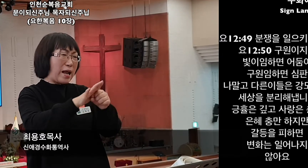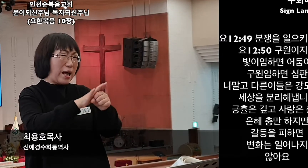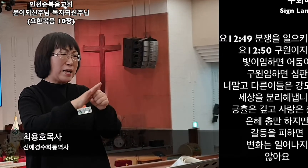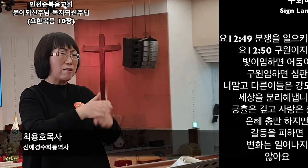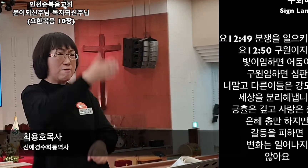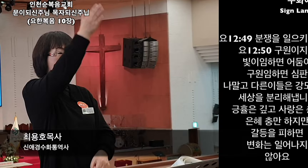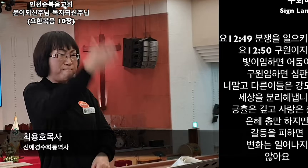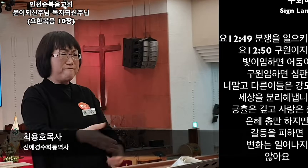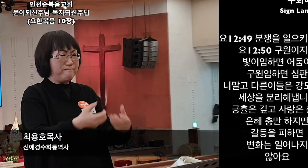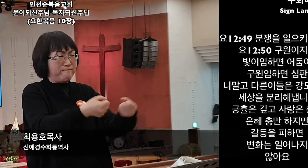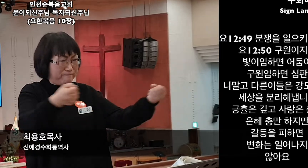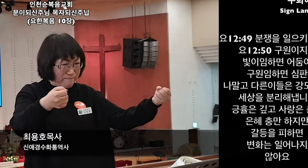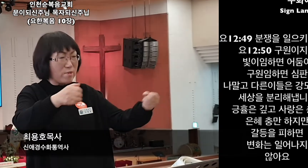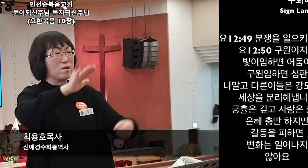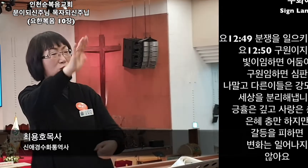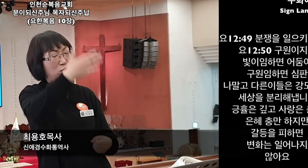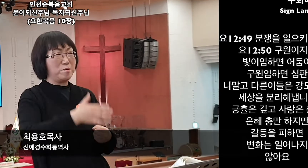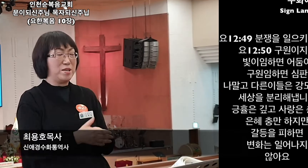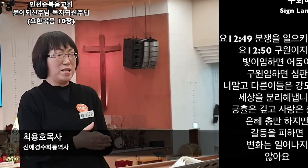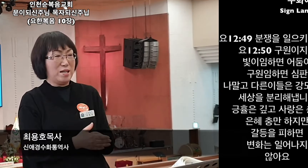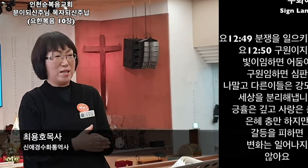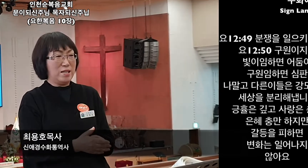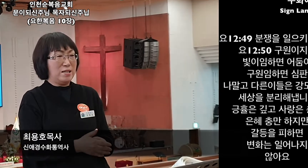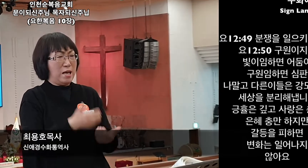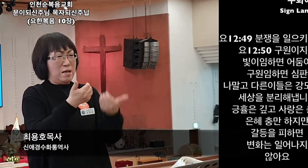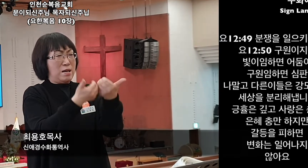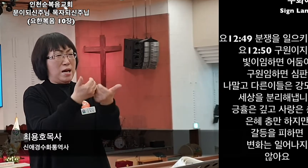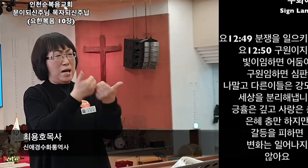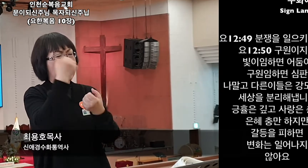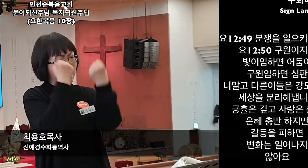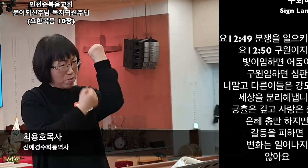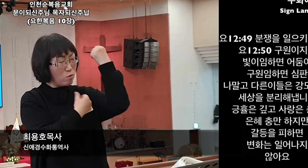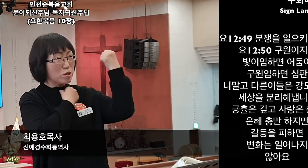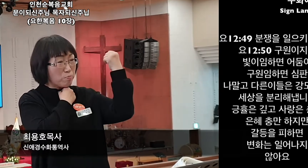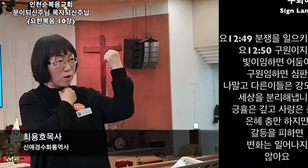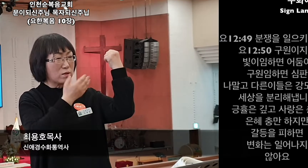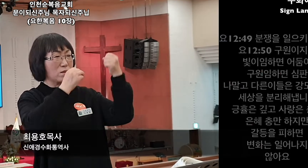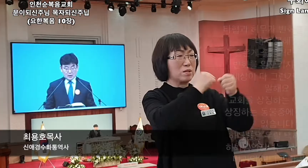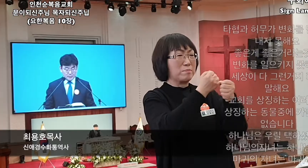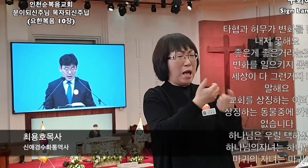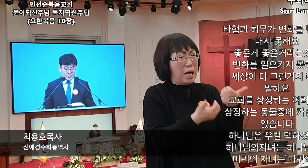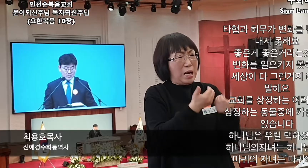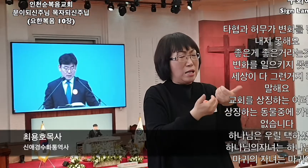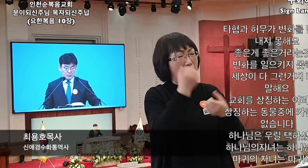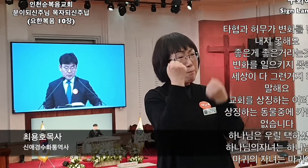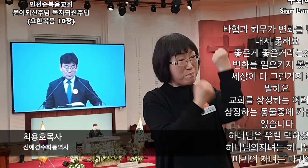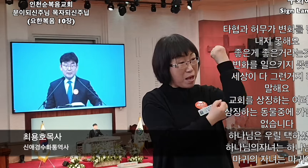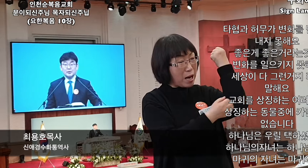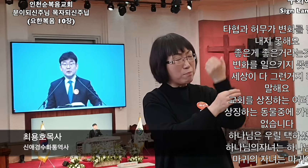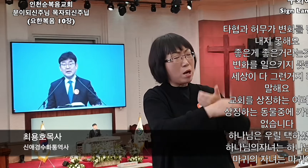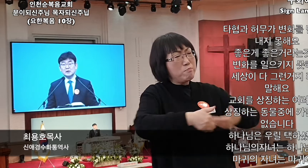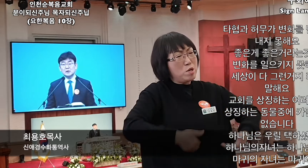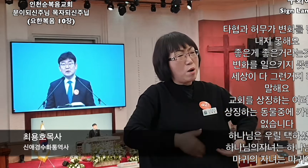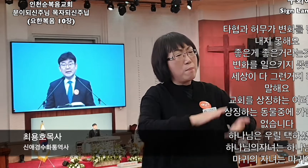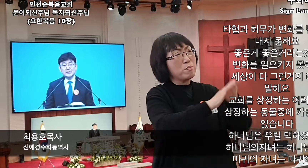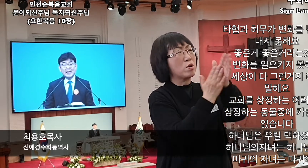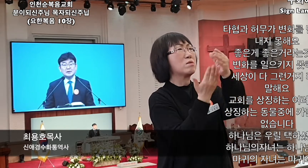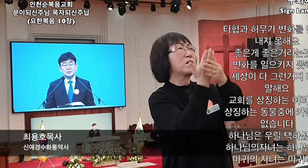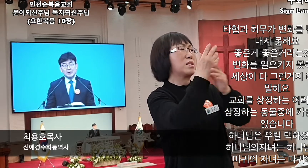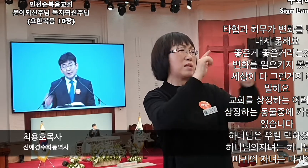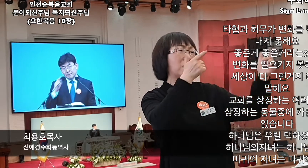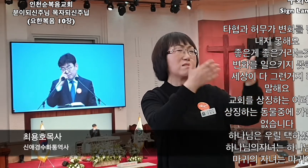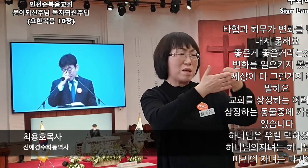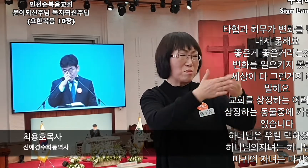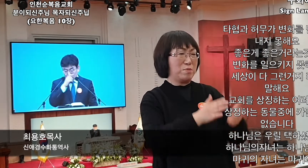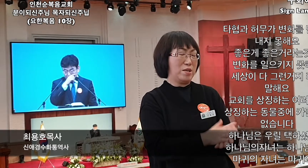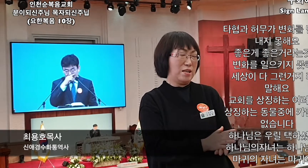이것들을 갈라내게 하시는 겁니다. 갈등을 피하고 싶죠. 하지만 갈등을 피하면 필요한 변화는 일어나지